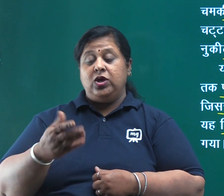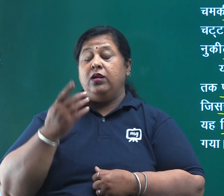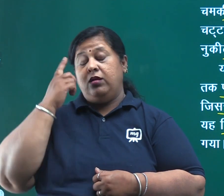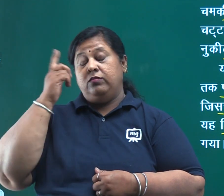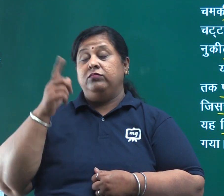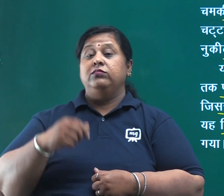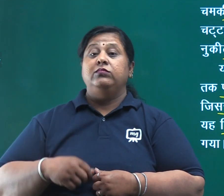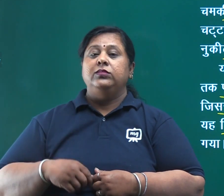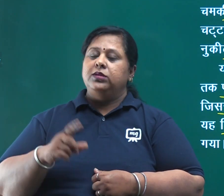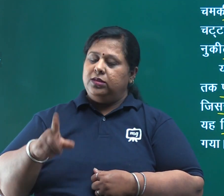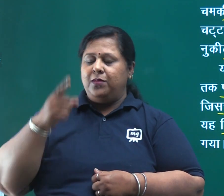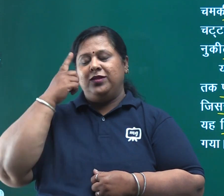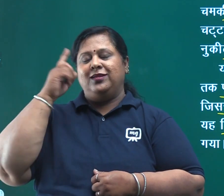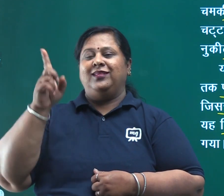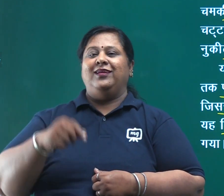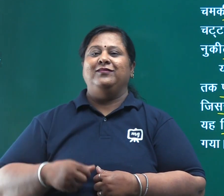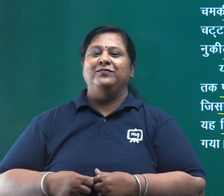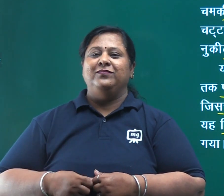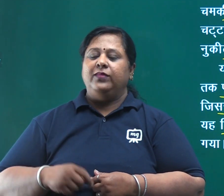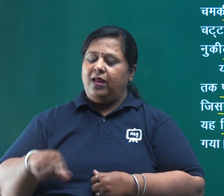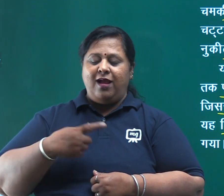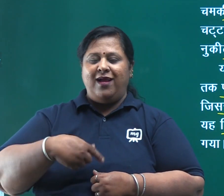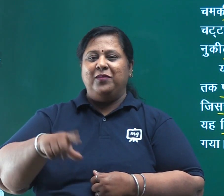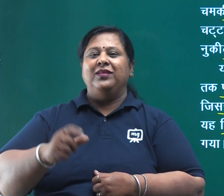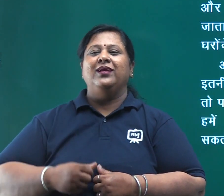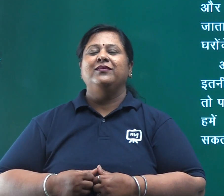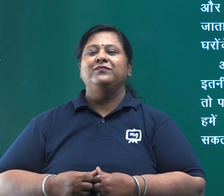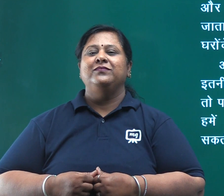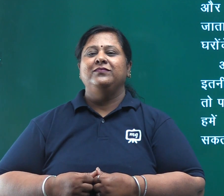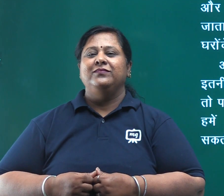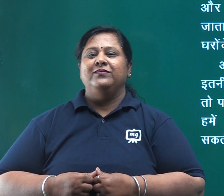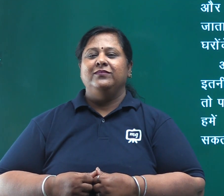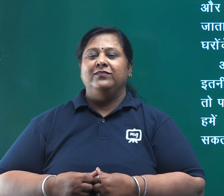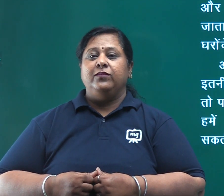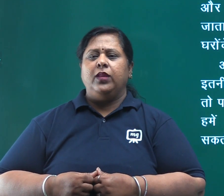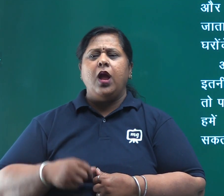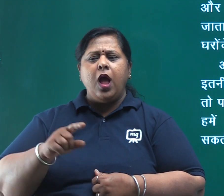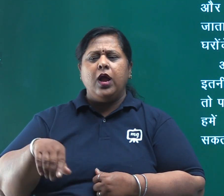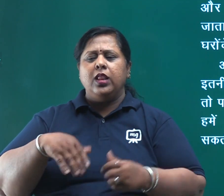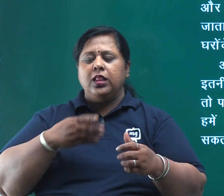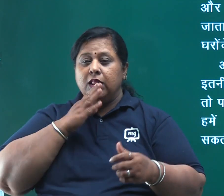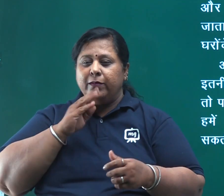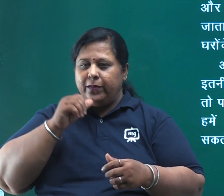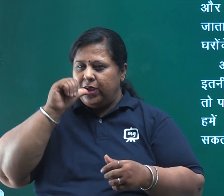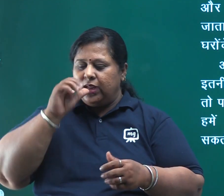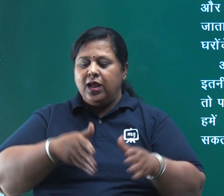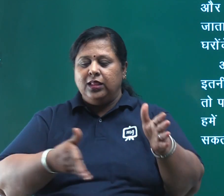जानकर समझ सकते हैं। आगे बढ़ते हैं। अगर दरिया